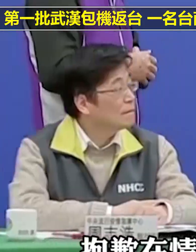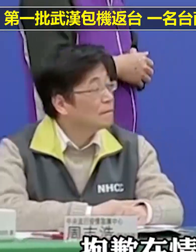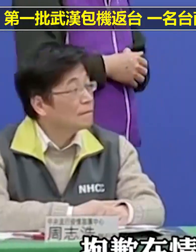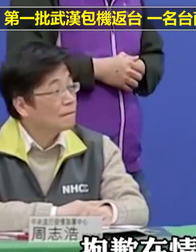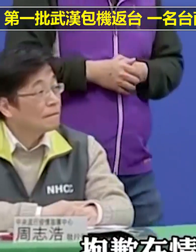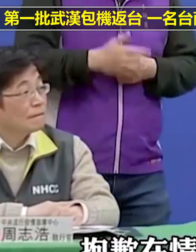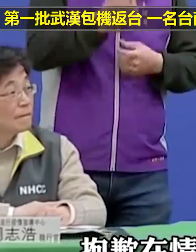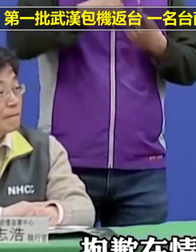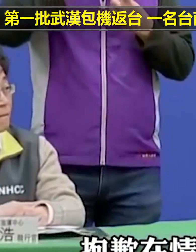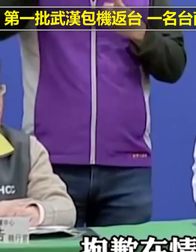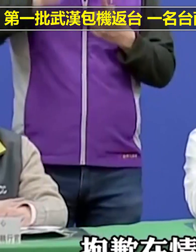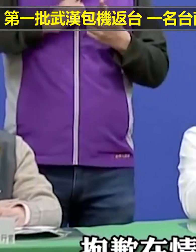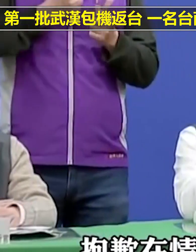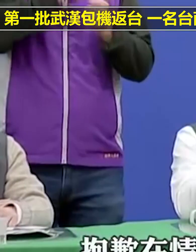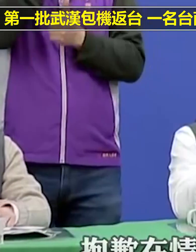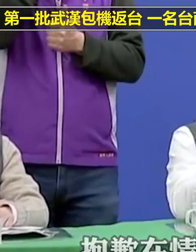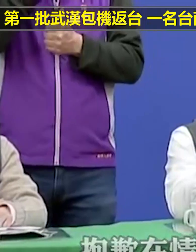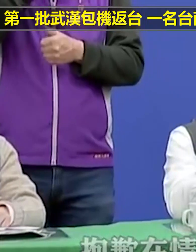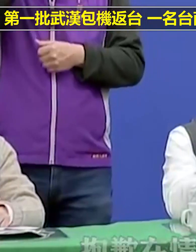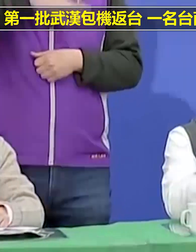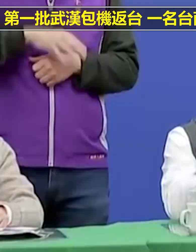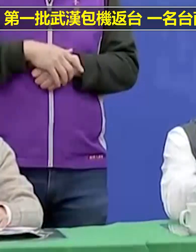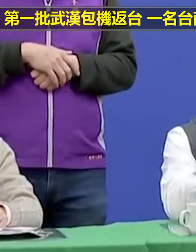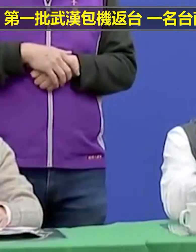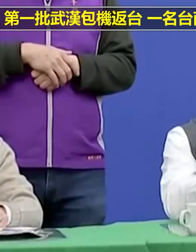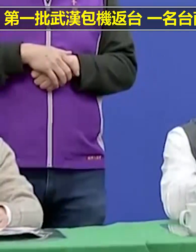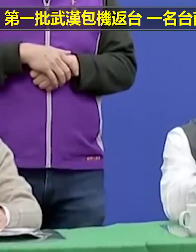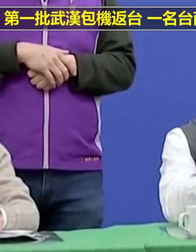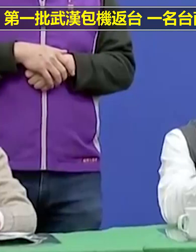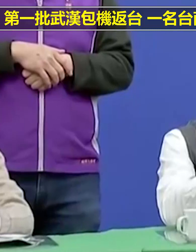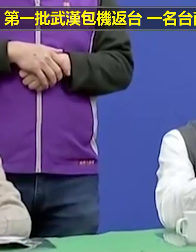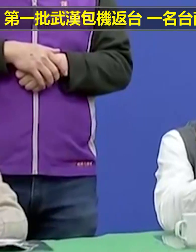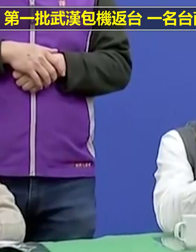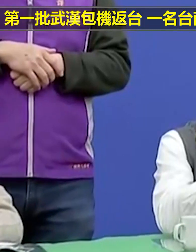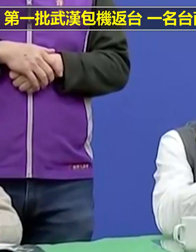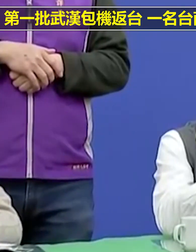抱歉啊，在情绪控管没有做好。